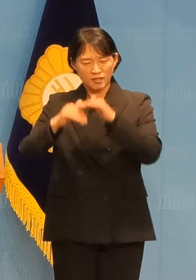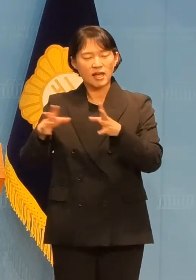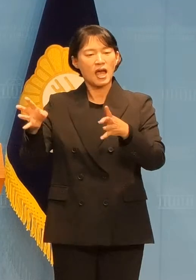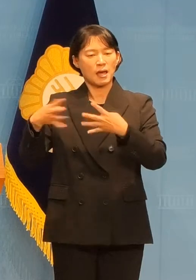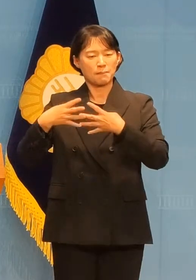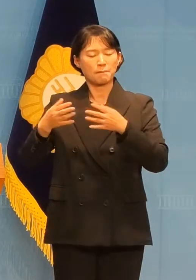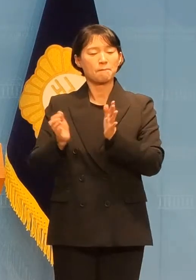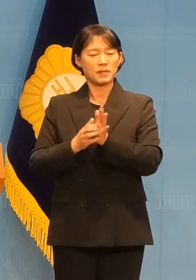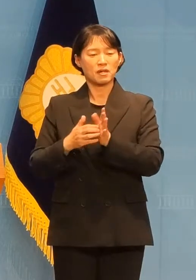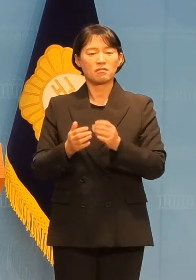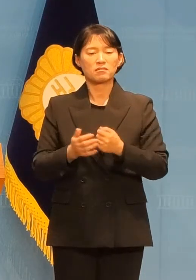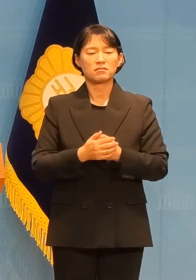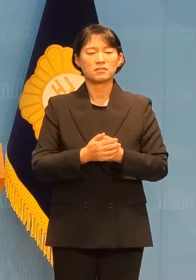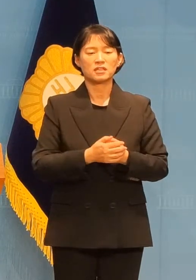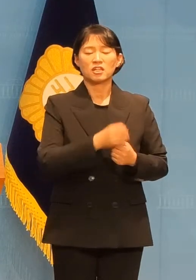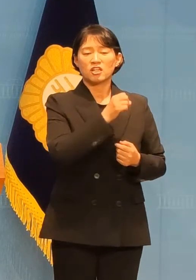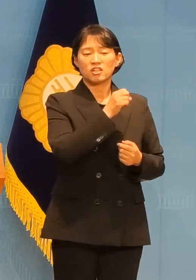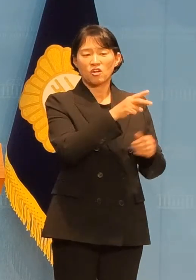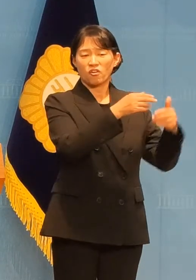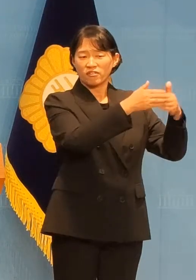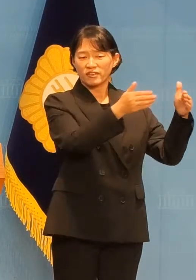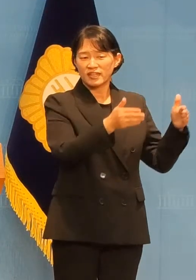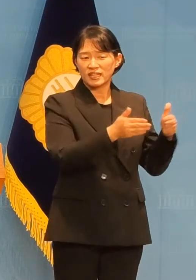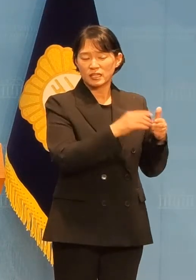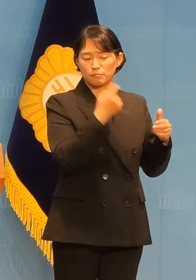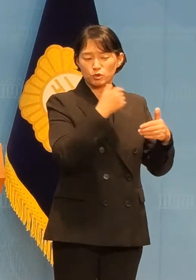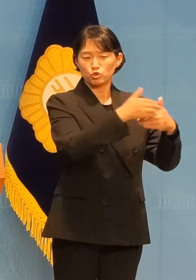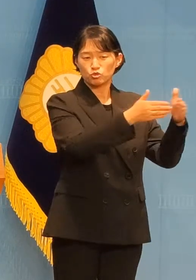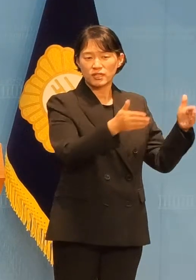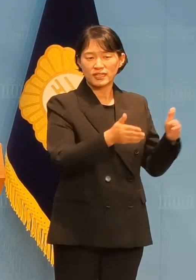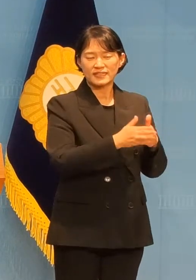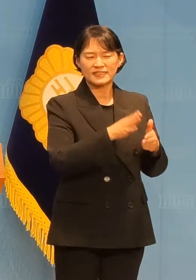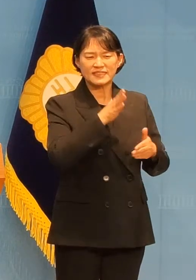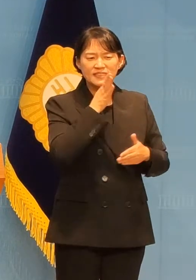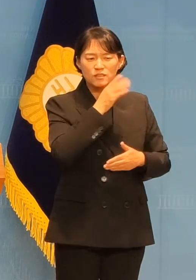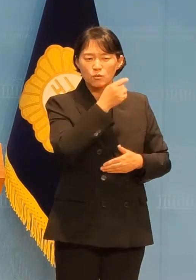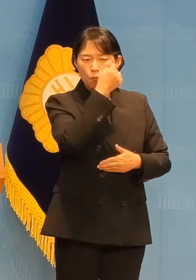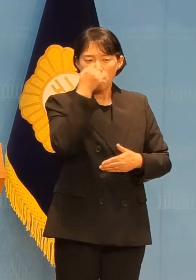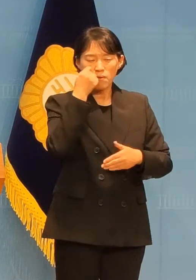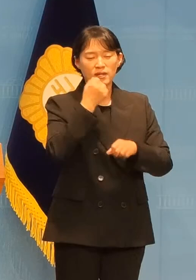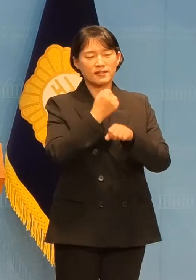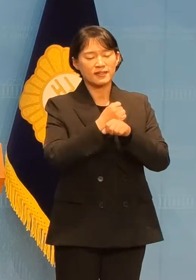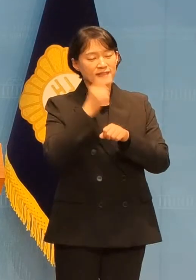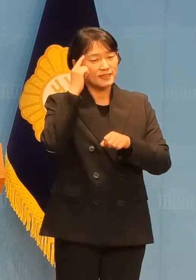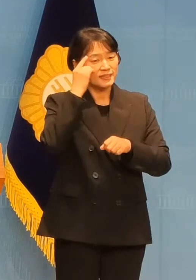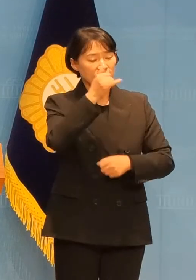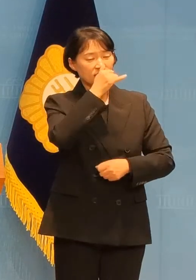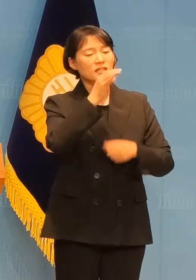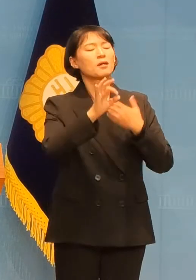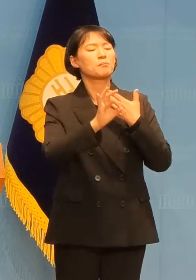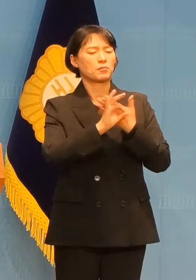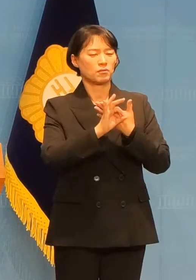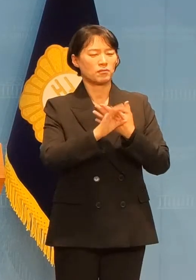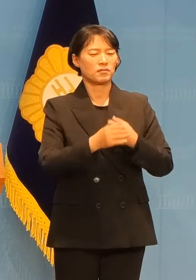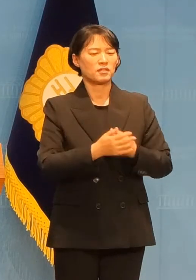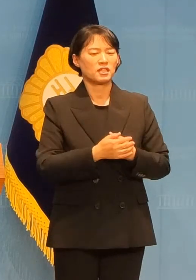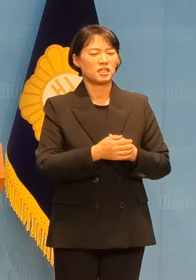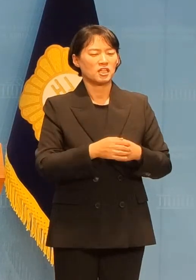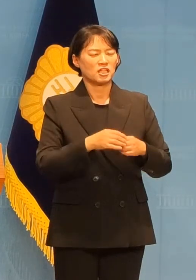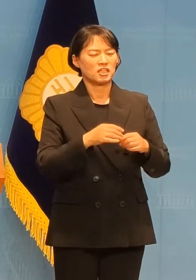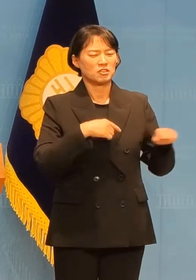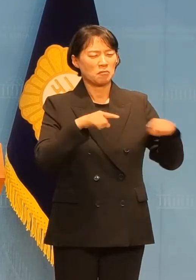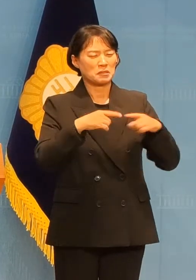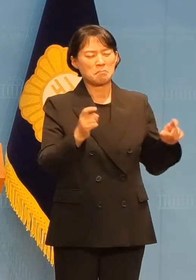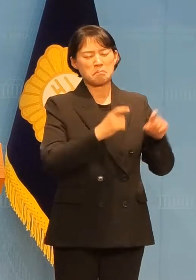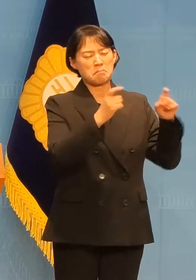상태입니다. 거대 여당인 민주당이 진정으로 진실을 규명할 의지가 있다면 소모적인 정쟁을